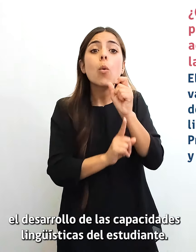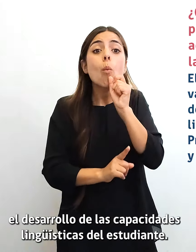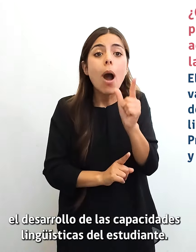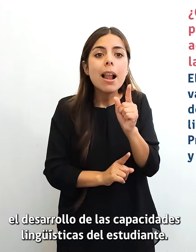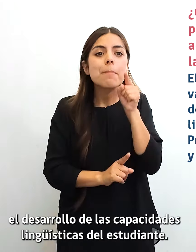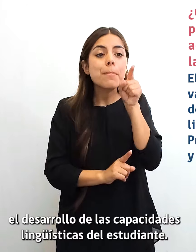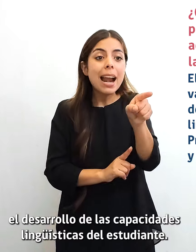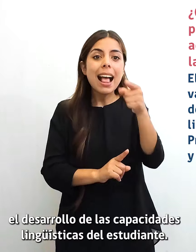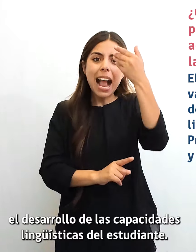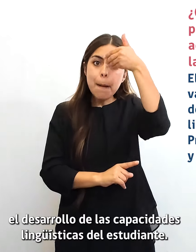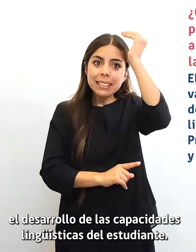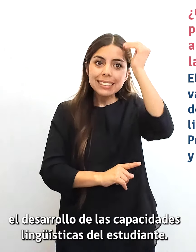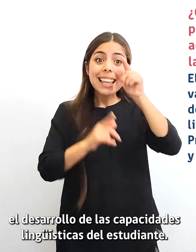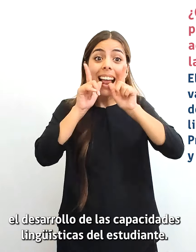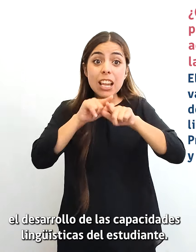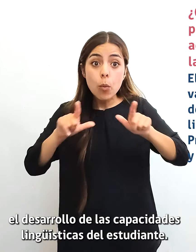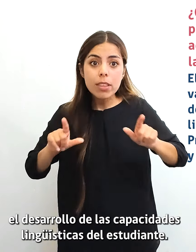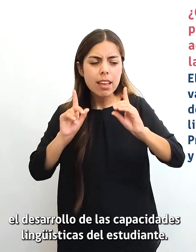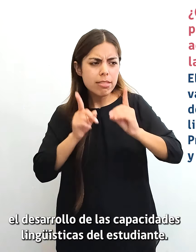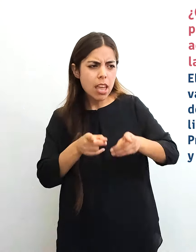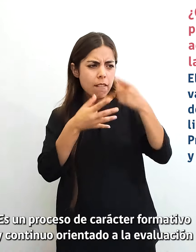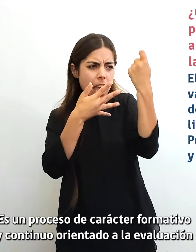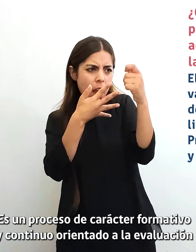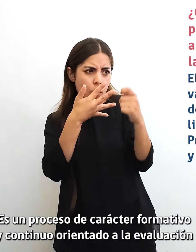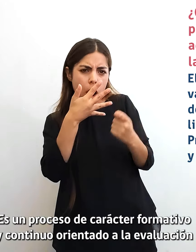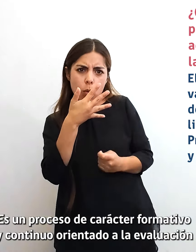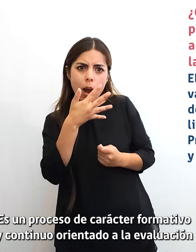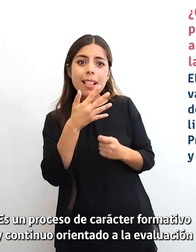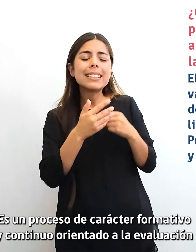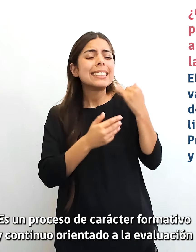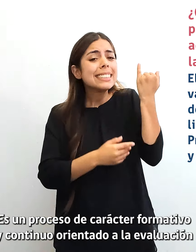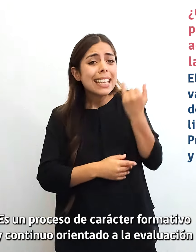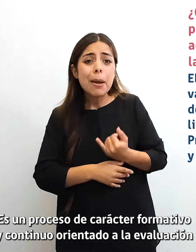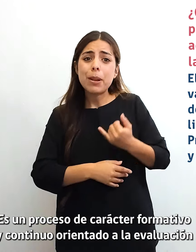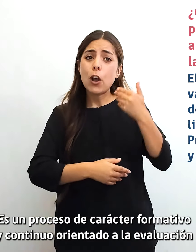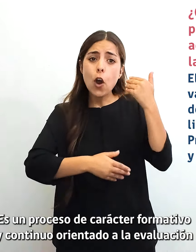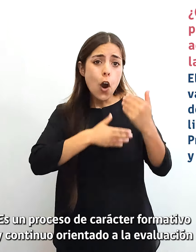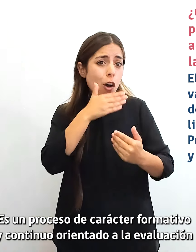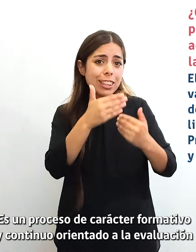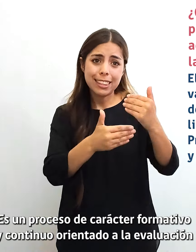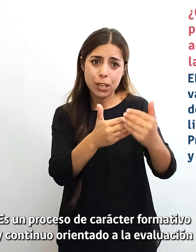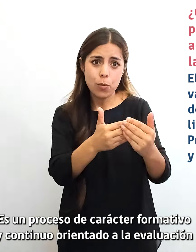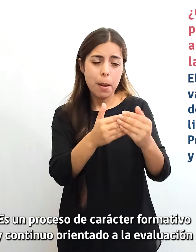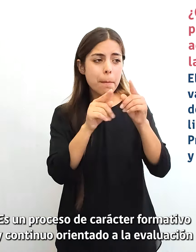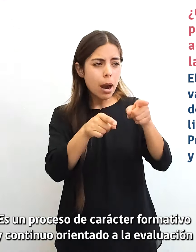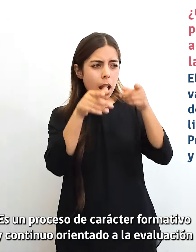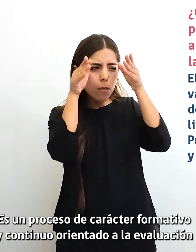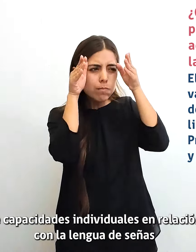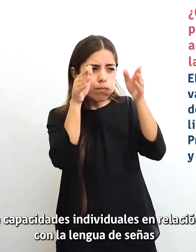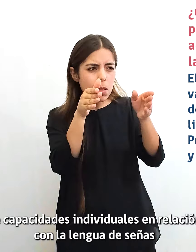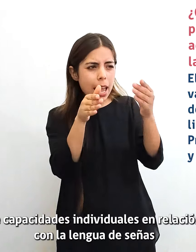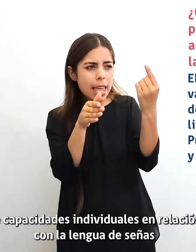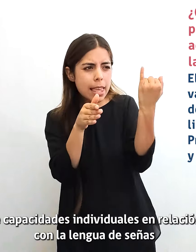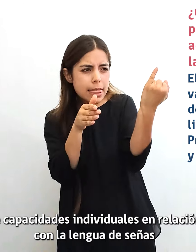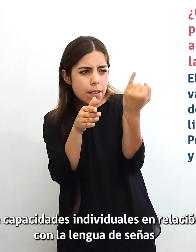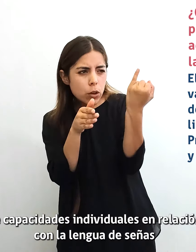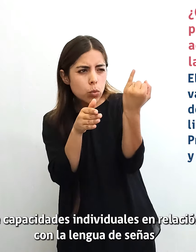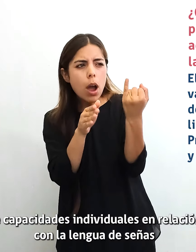de las capacidades lingüísticas del estudiante. Es un proceso de carácter formativo y continuo, orientado a la evaluación de capacidades individuales